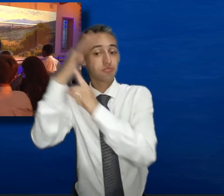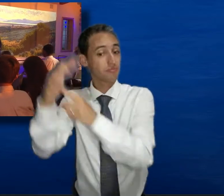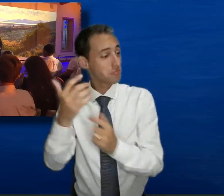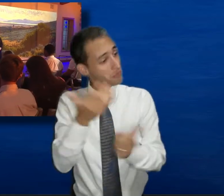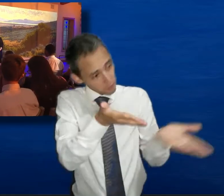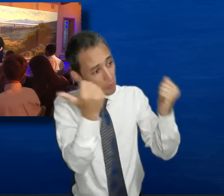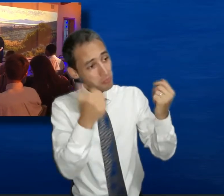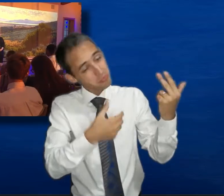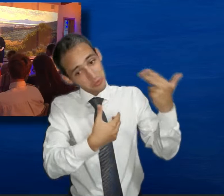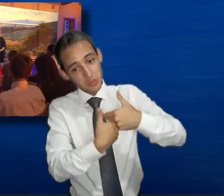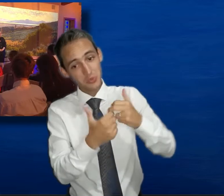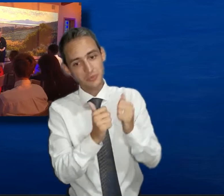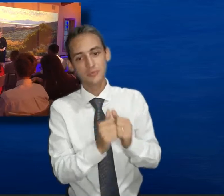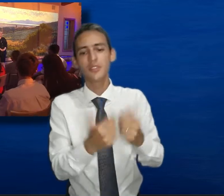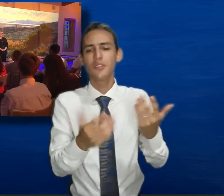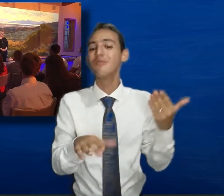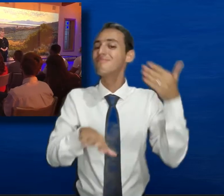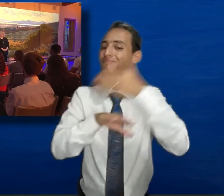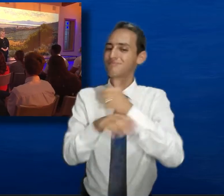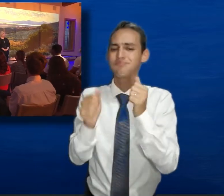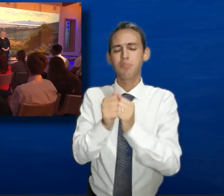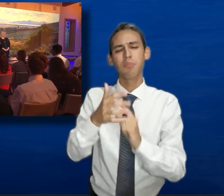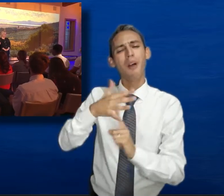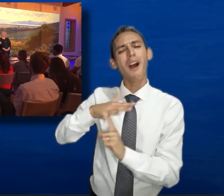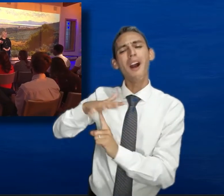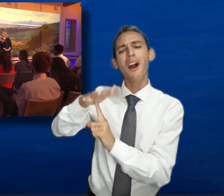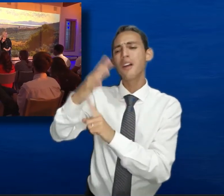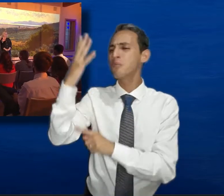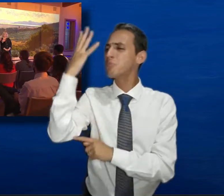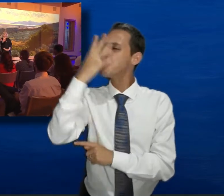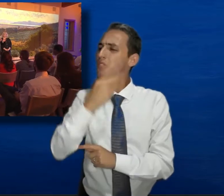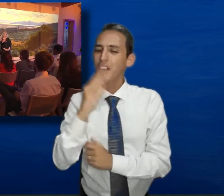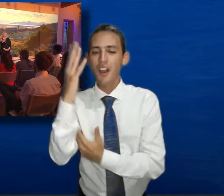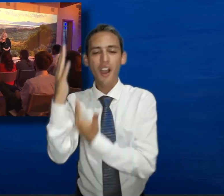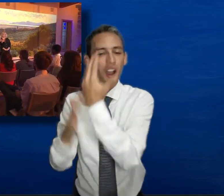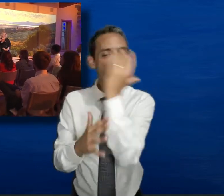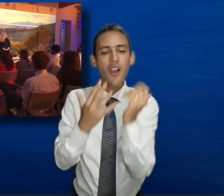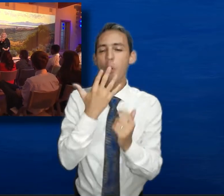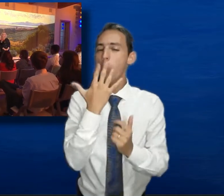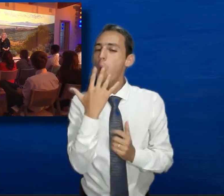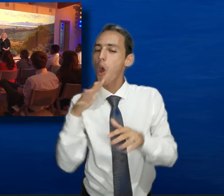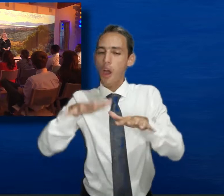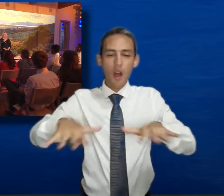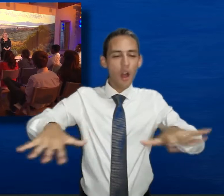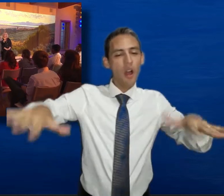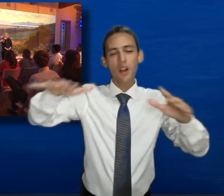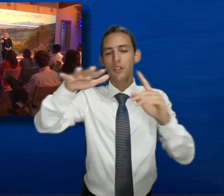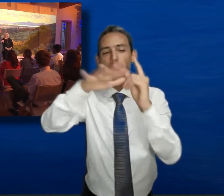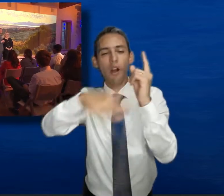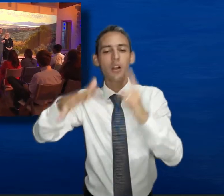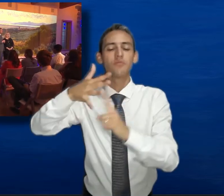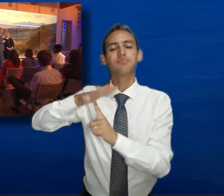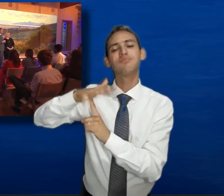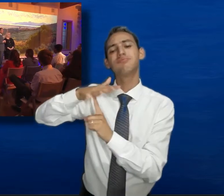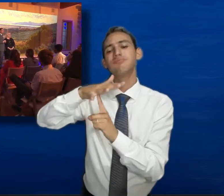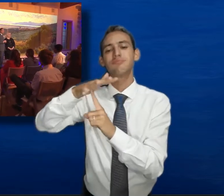minutos. Então, nós decidimos ir. Era um lindo dia para voar. Podíamos ver as